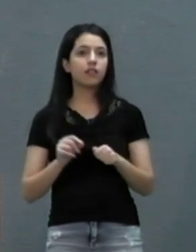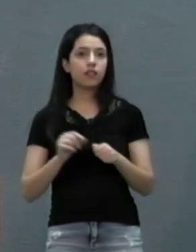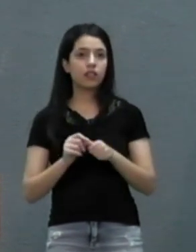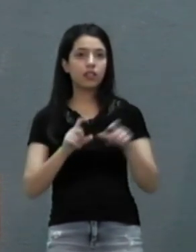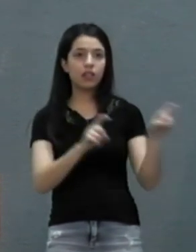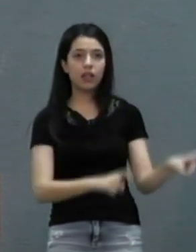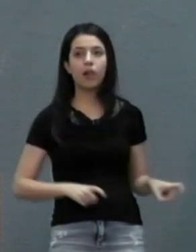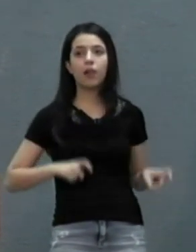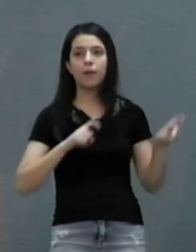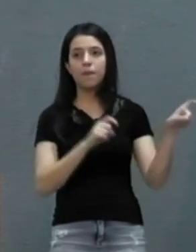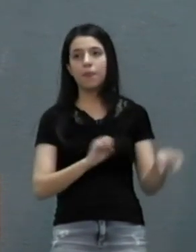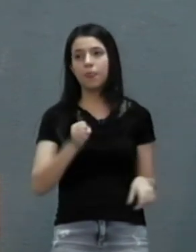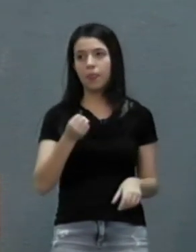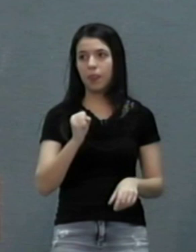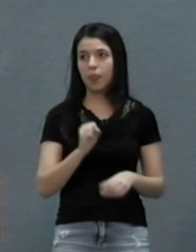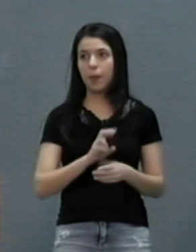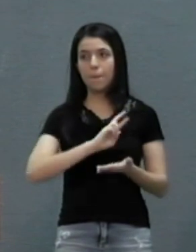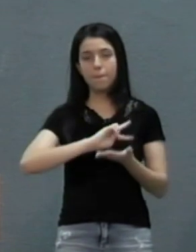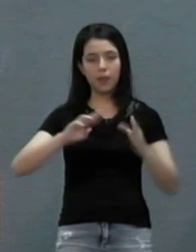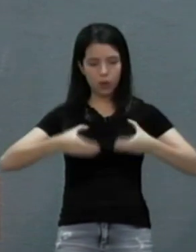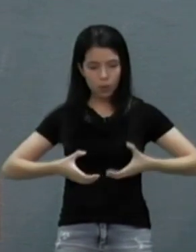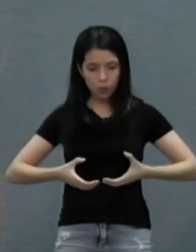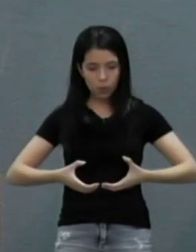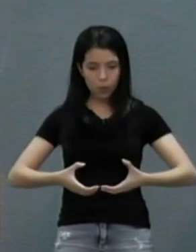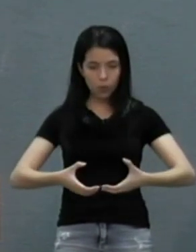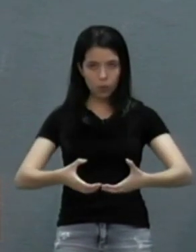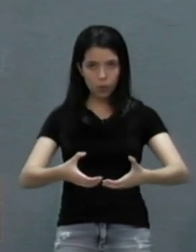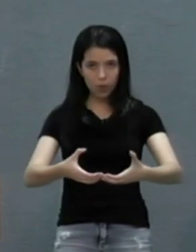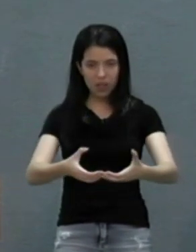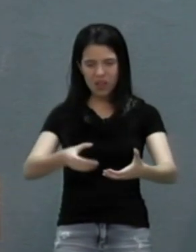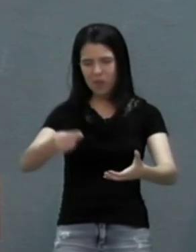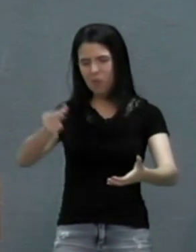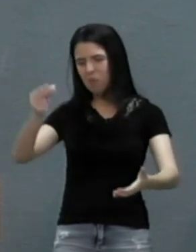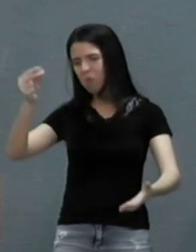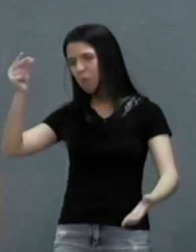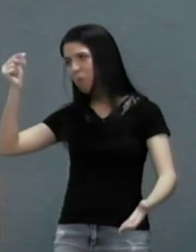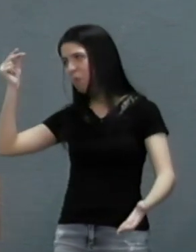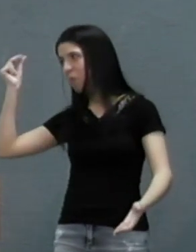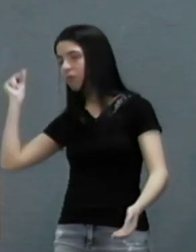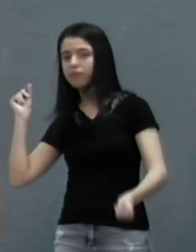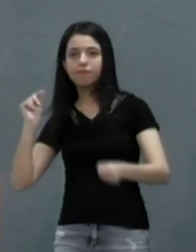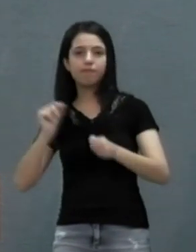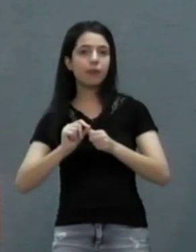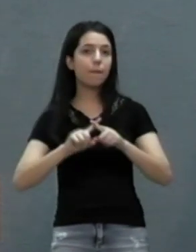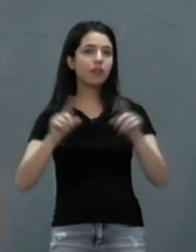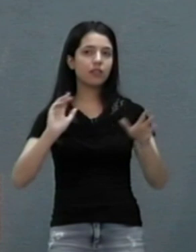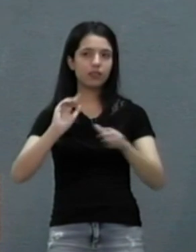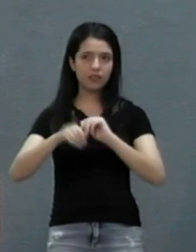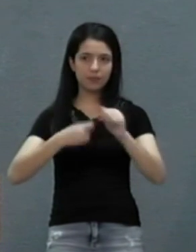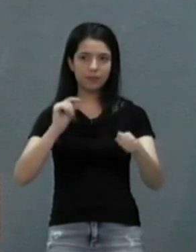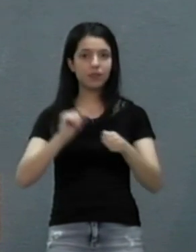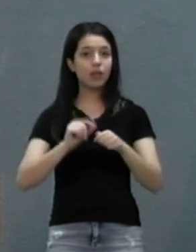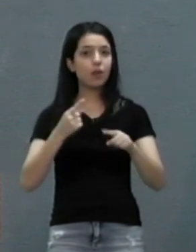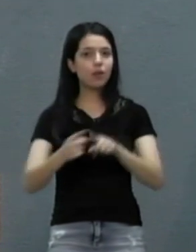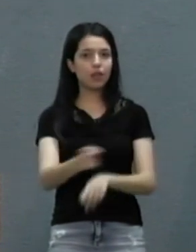vários carreadores que há décadas não eram feitas e a administração está fazendo aí. Porque nós sabemos que é de